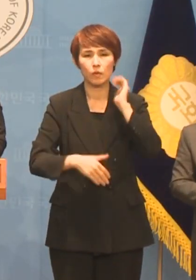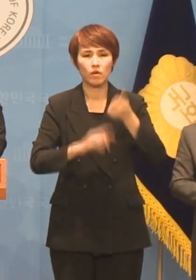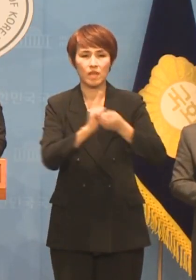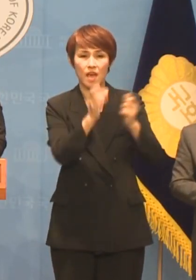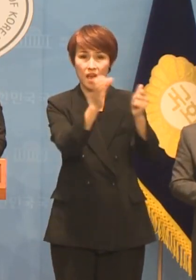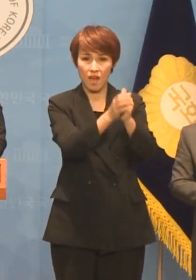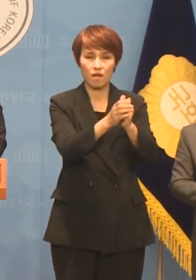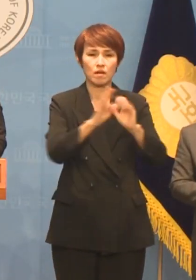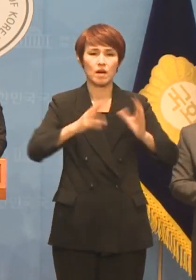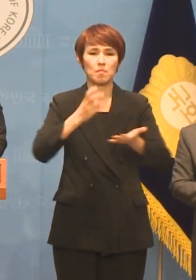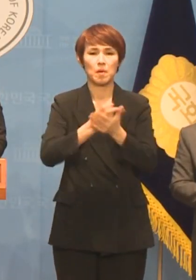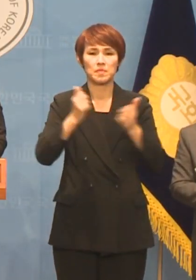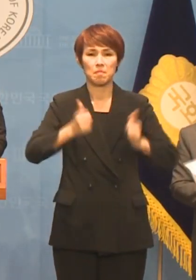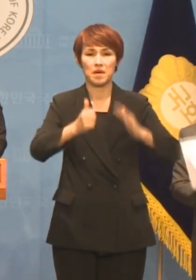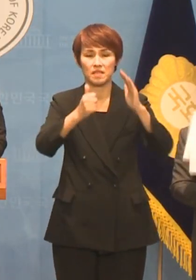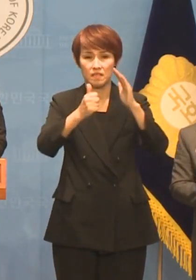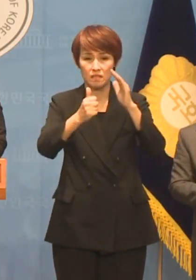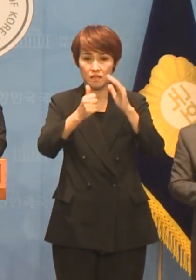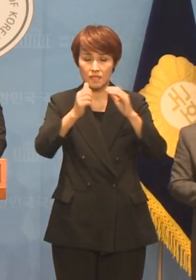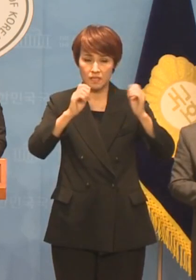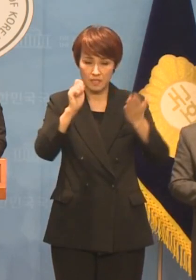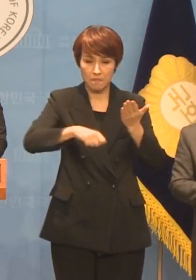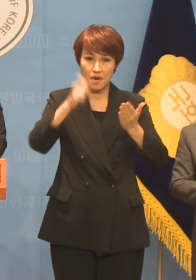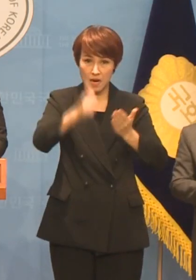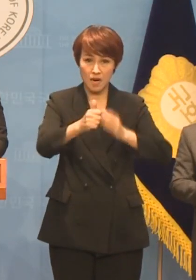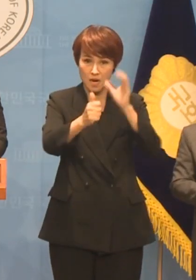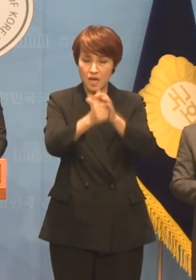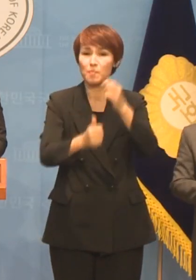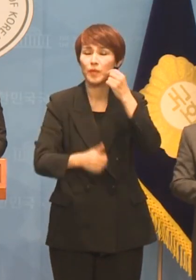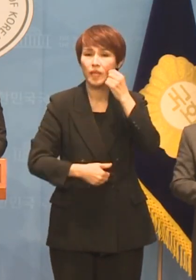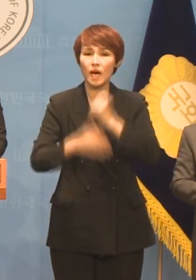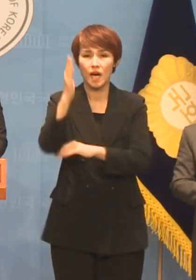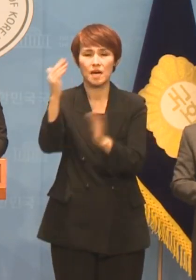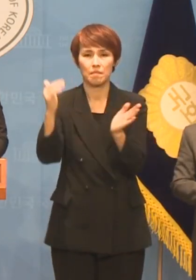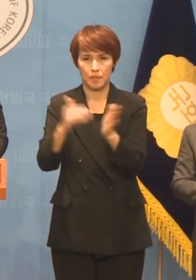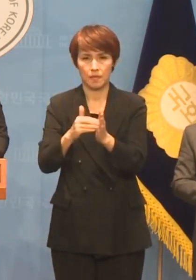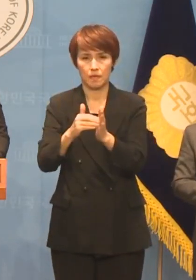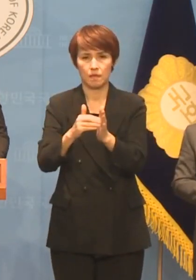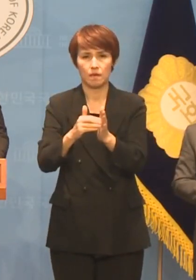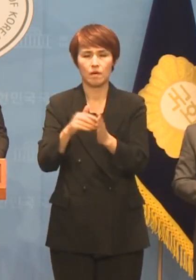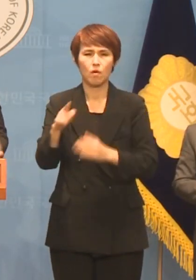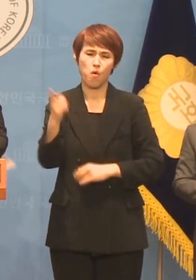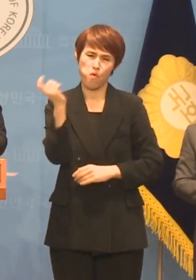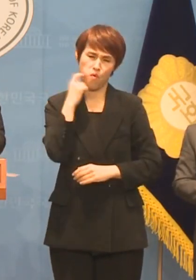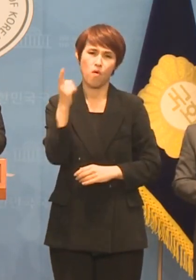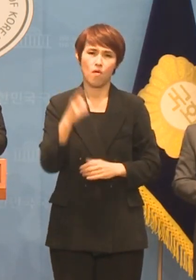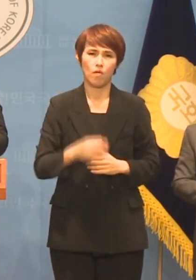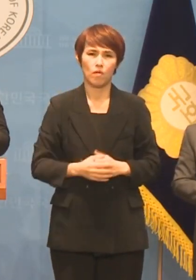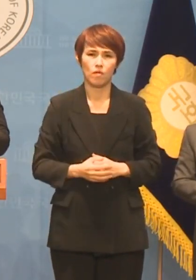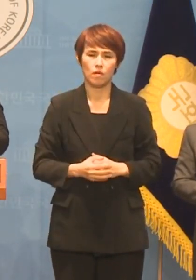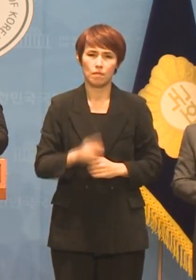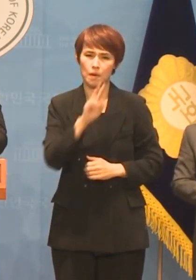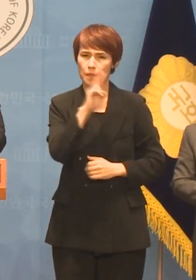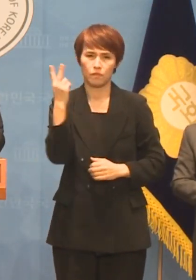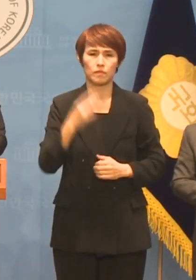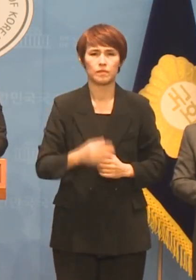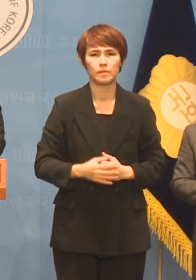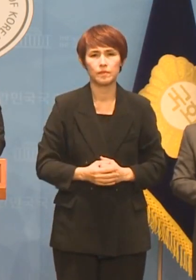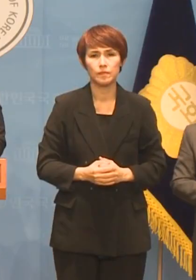권한대행은 헌법재판관을 임명하지 못한다라고 발언했습니다. 그러나 이는 명백한 거짓말입니다. 그리고 말바꾸기입니다.